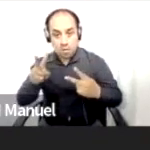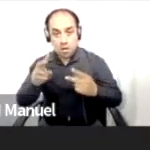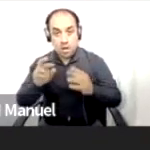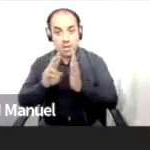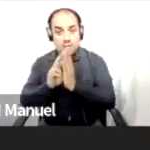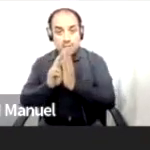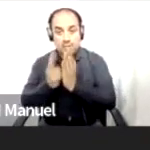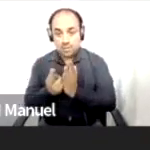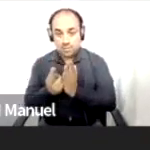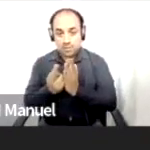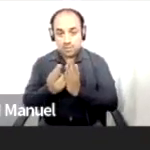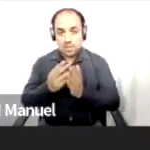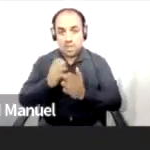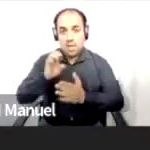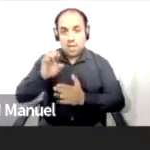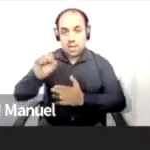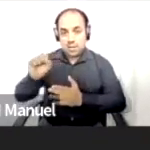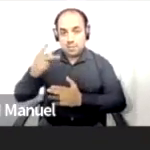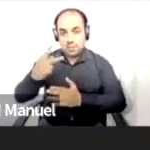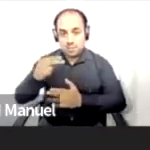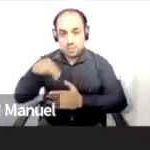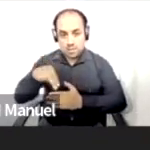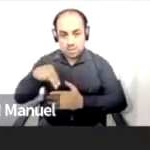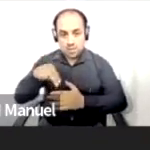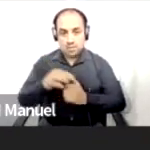revista ESPN, en particular